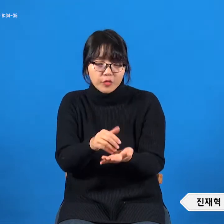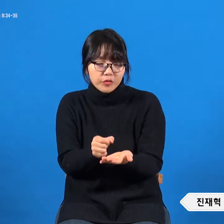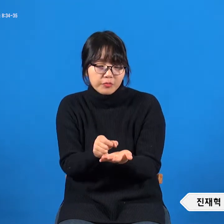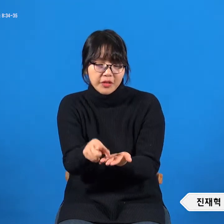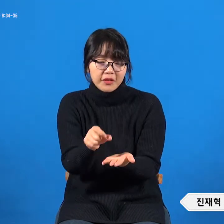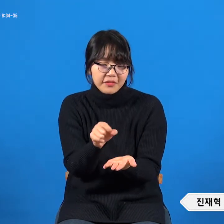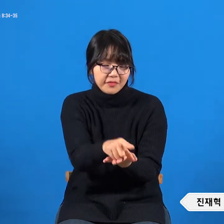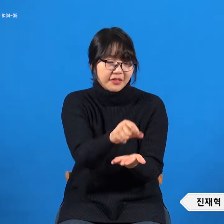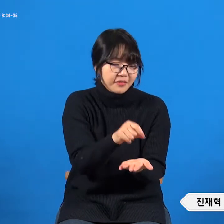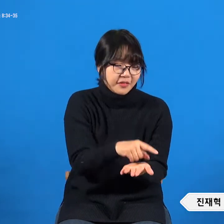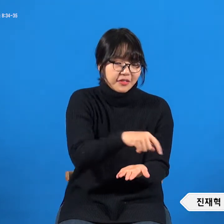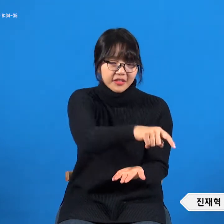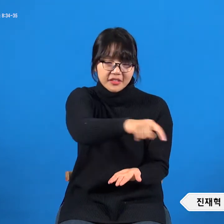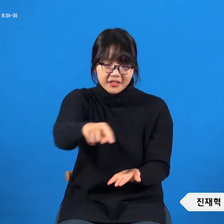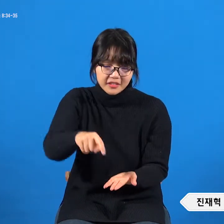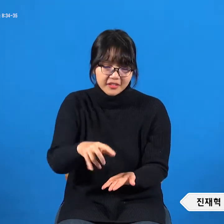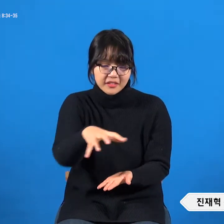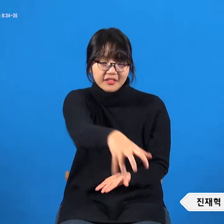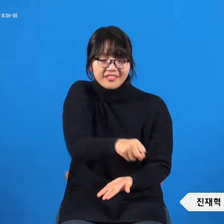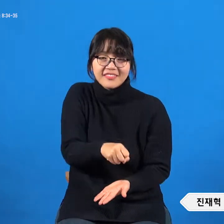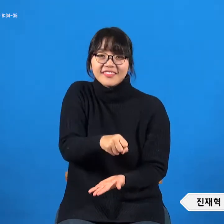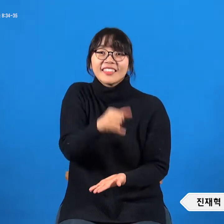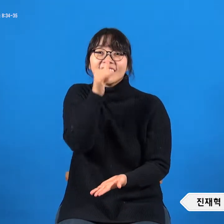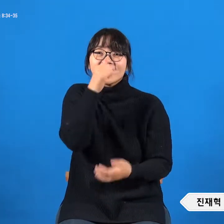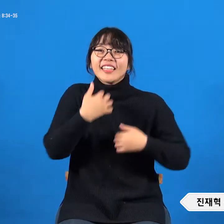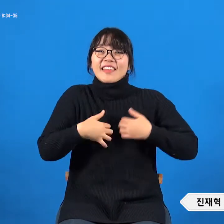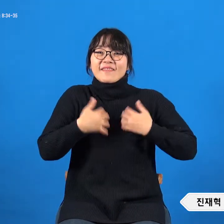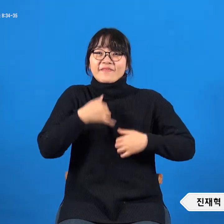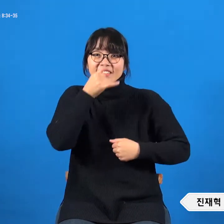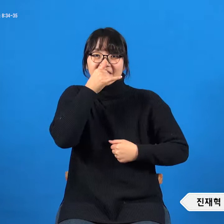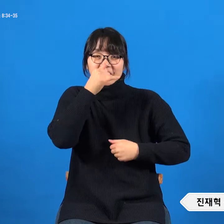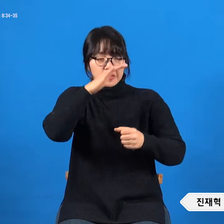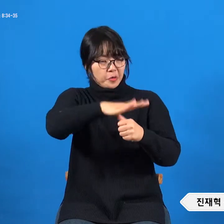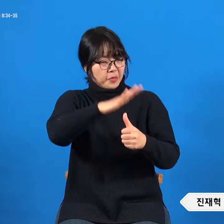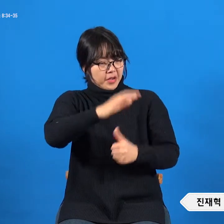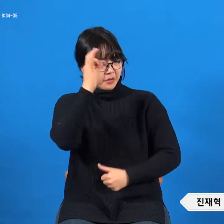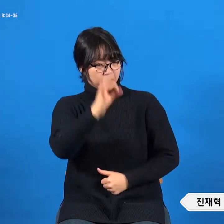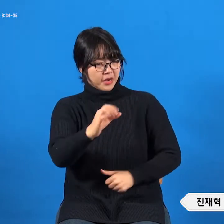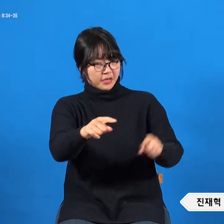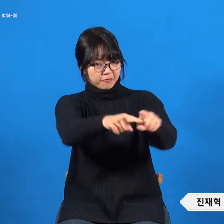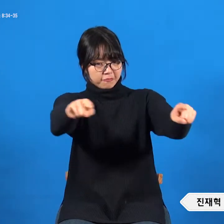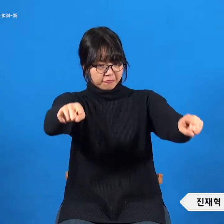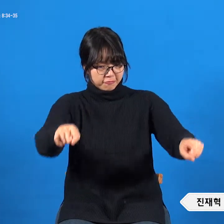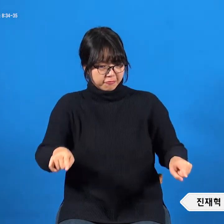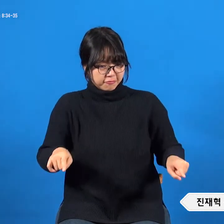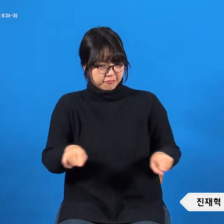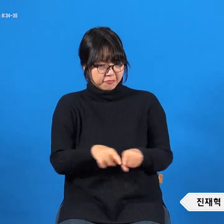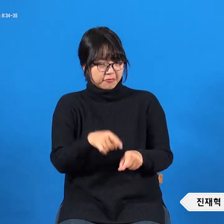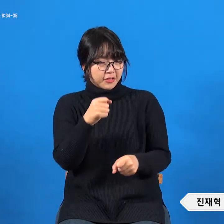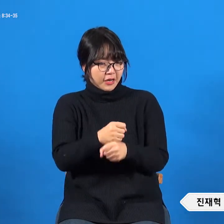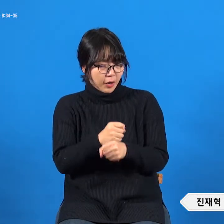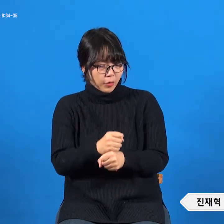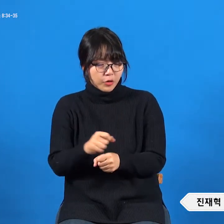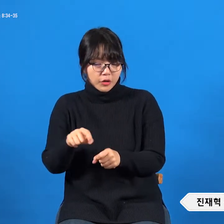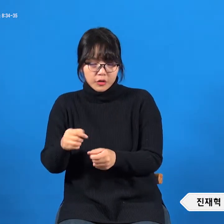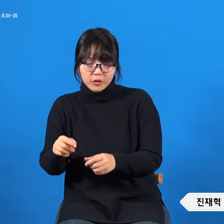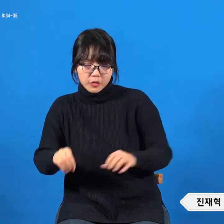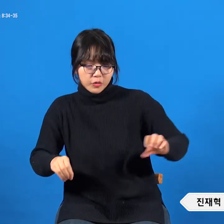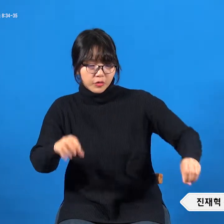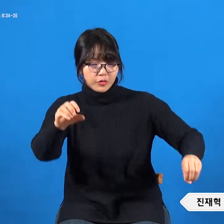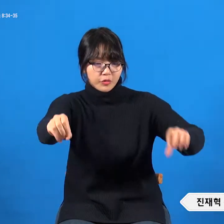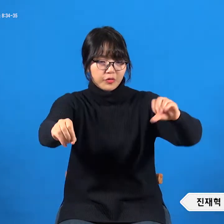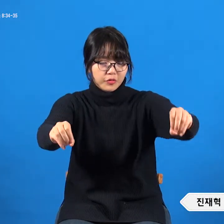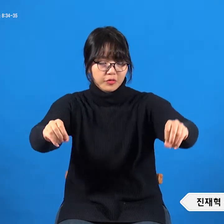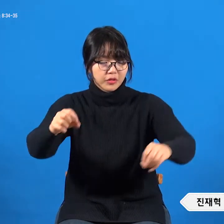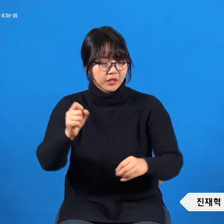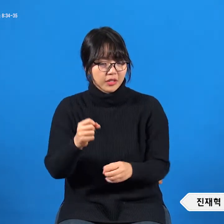기억합니다. 아이들이 나와서 땅에다가 줄을 긋습니다. 그리고 네모난 줄 가운데 각각 모서리의